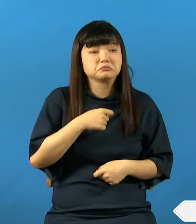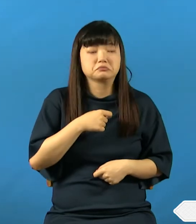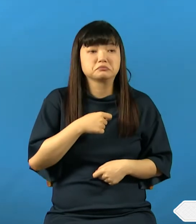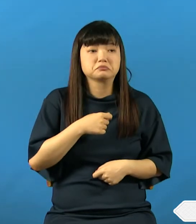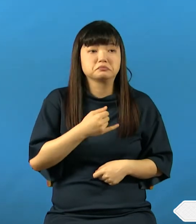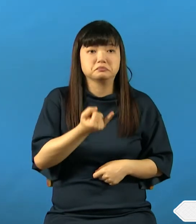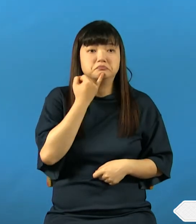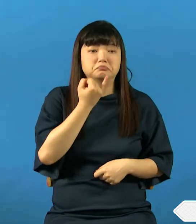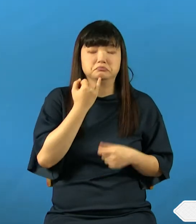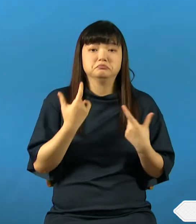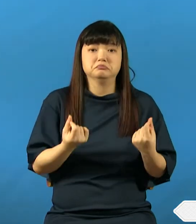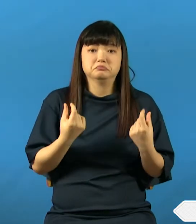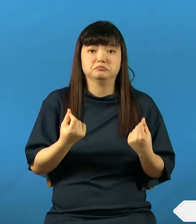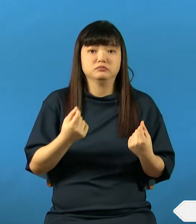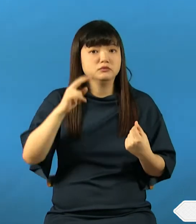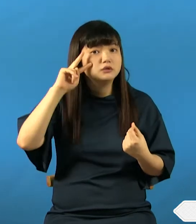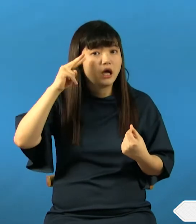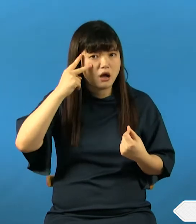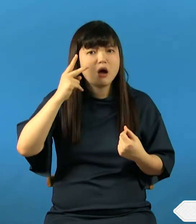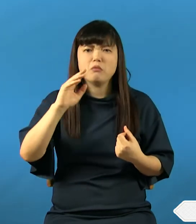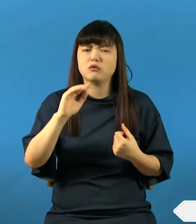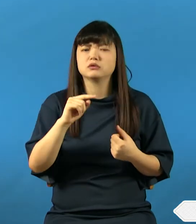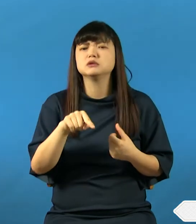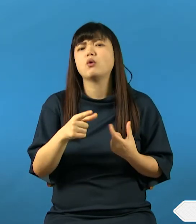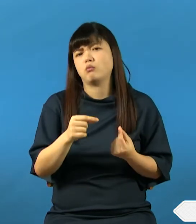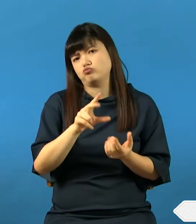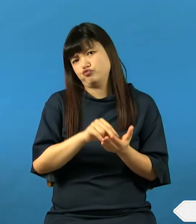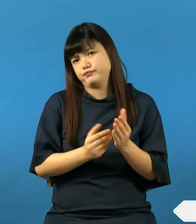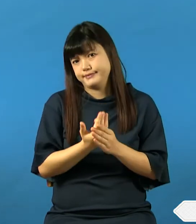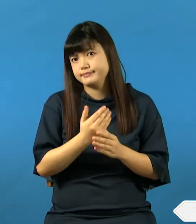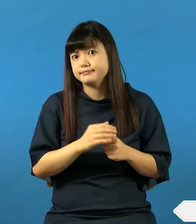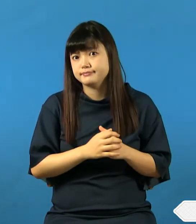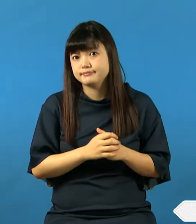된 것처럼 착각을 하고 있으면 진짜 그렇게 될 수도 있습니다.